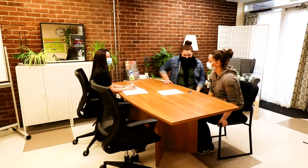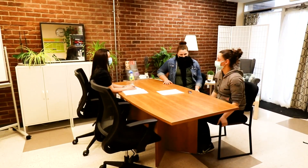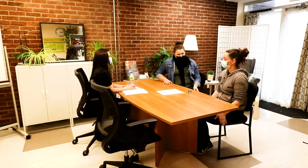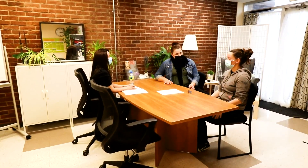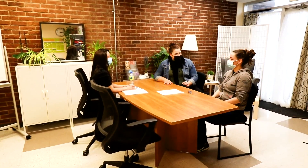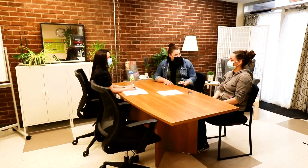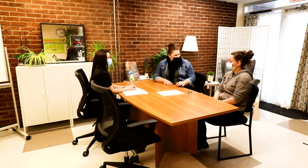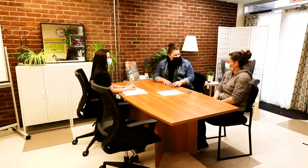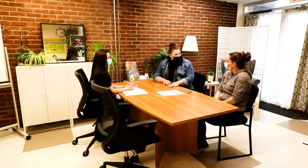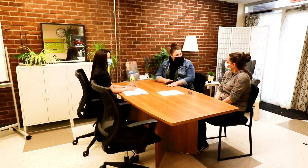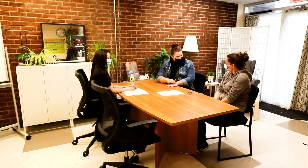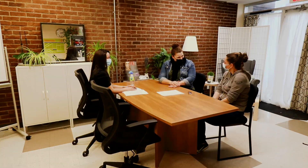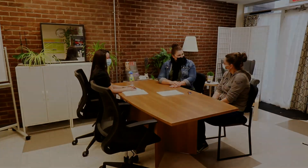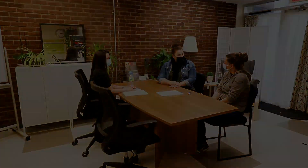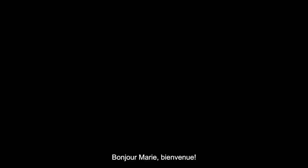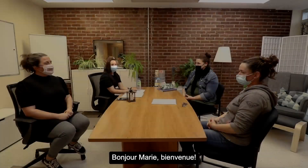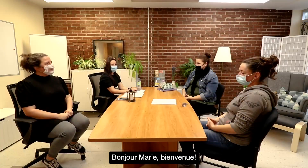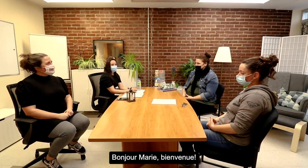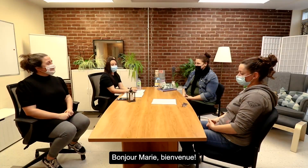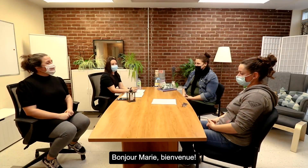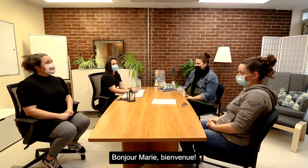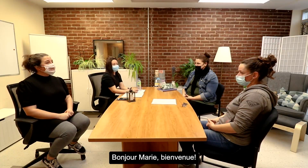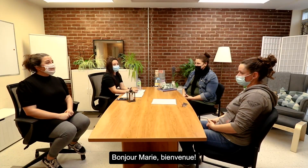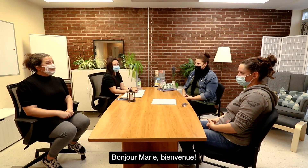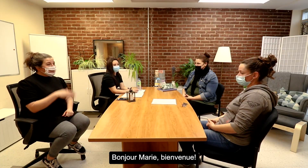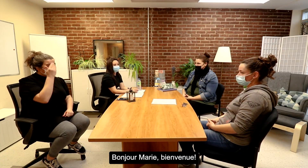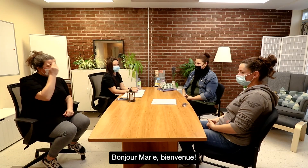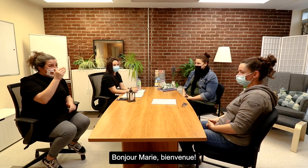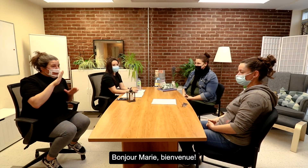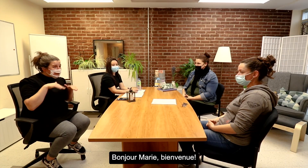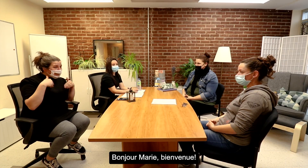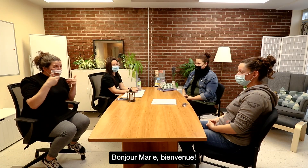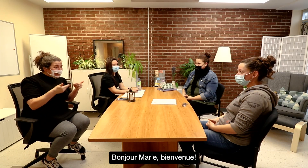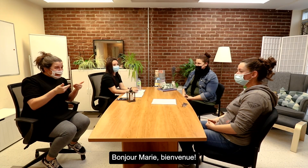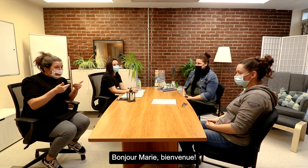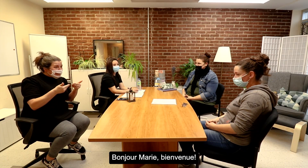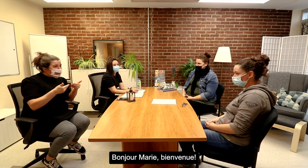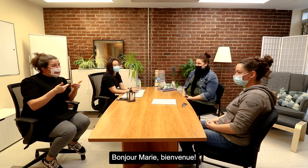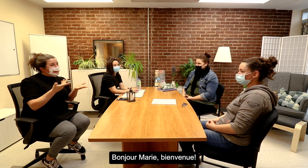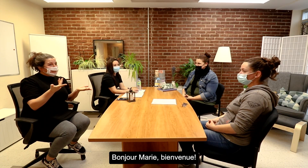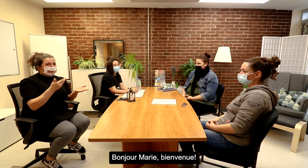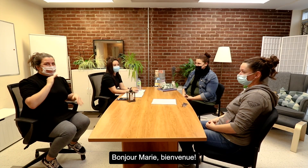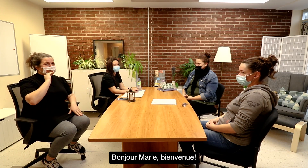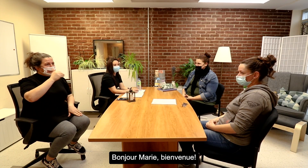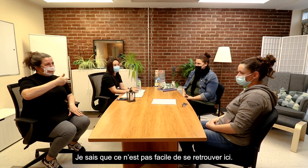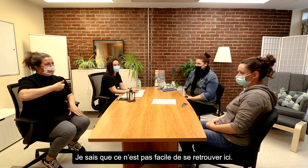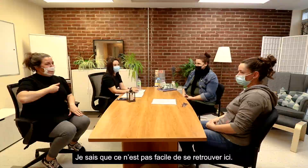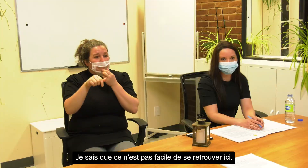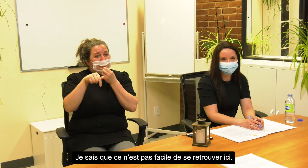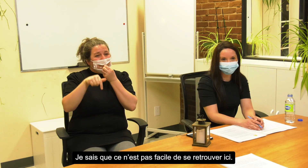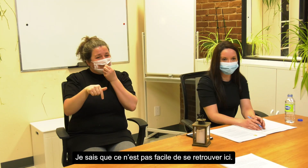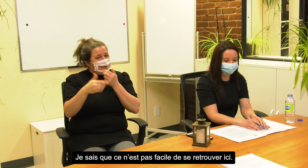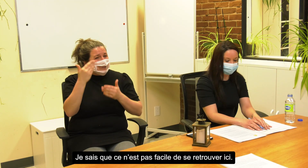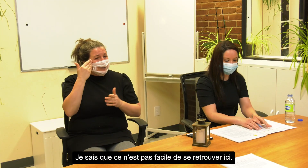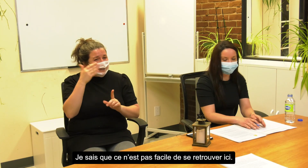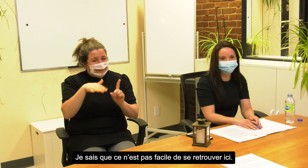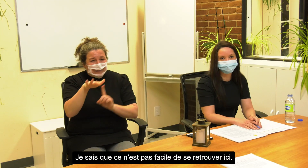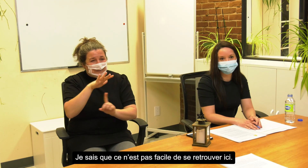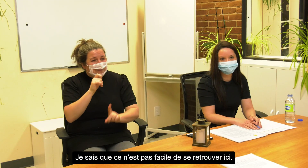Je sais que c'est pas des situations faciles, puis on va faire le document de la mission ensemble. Je sais que ça risque de pas être facile